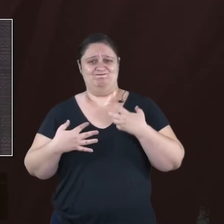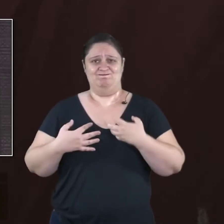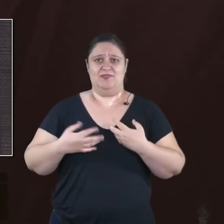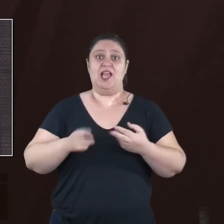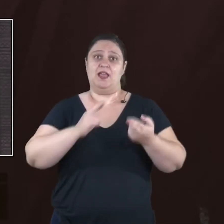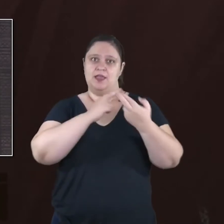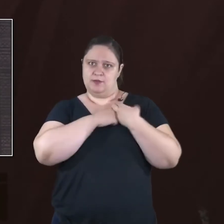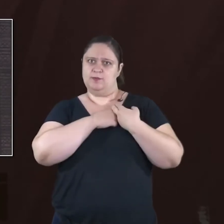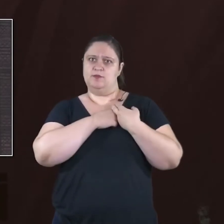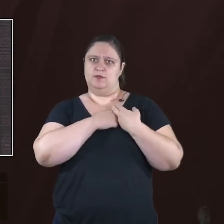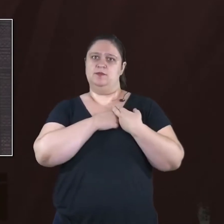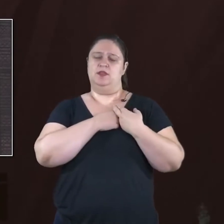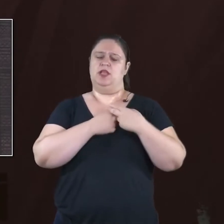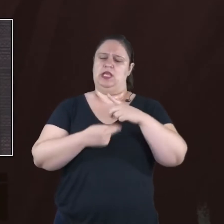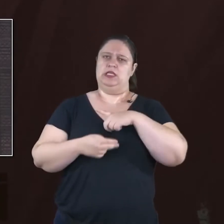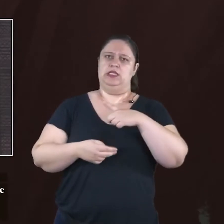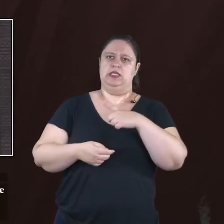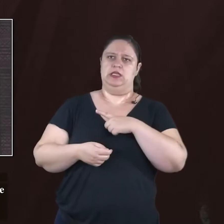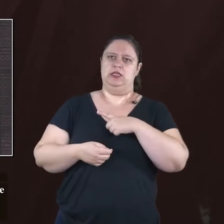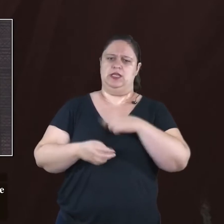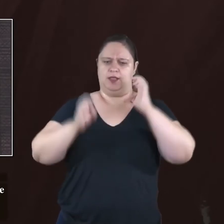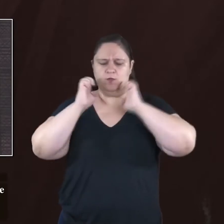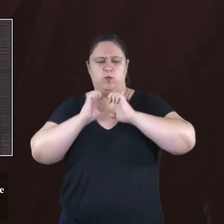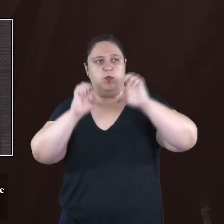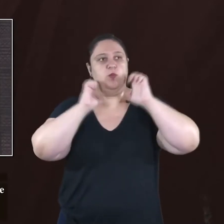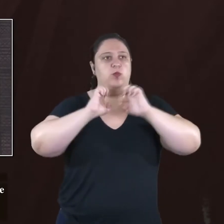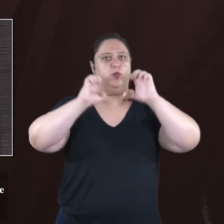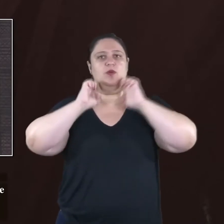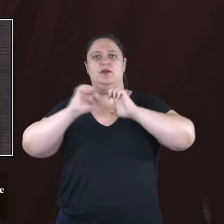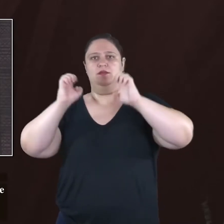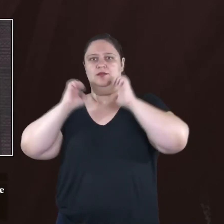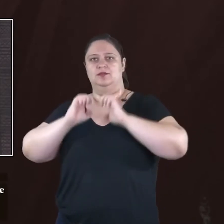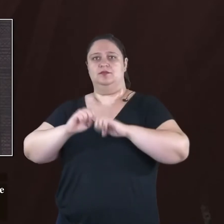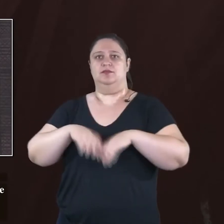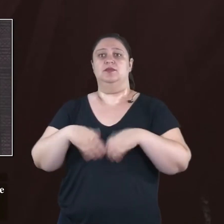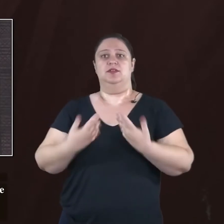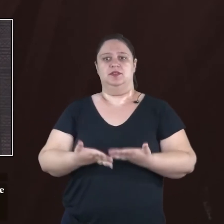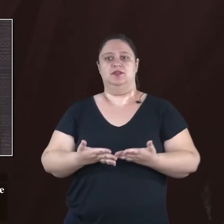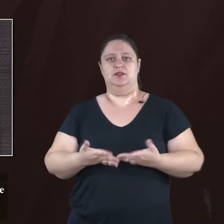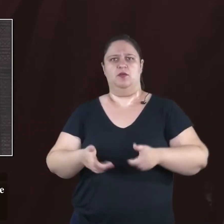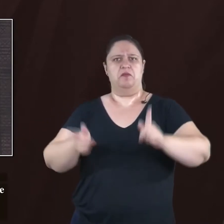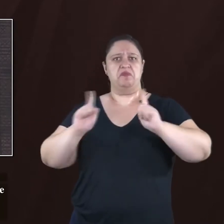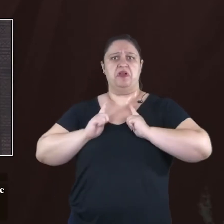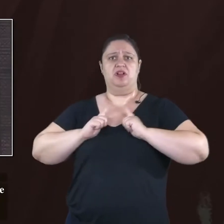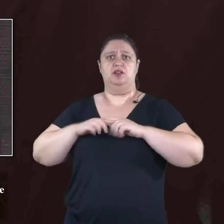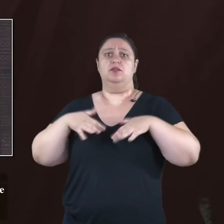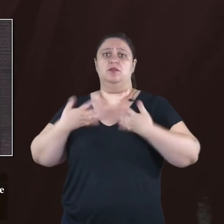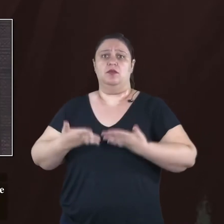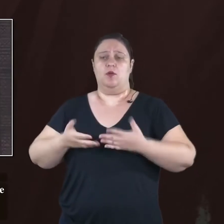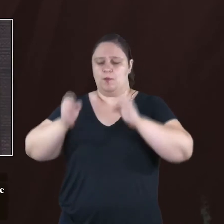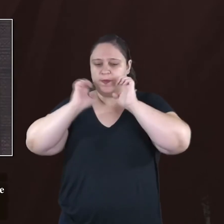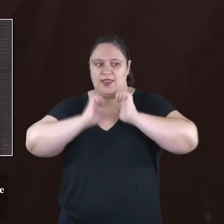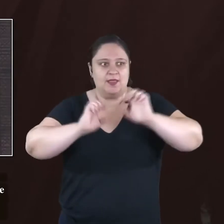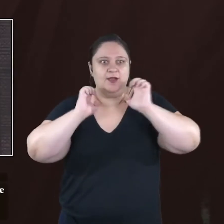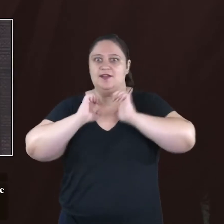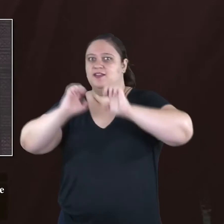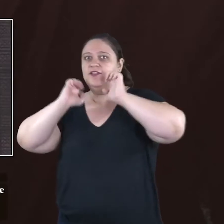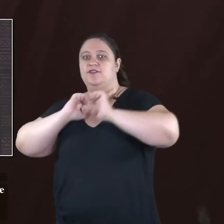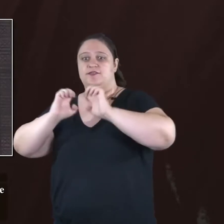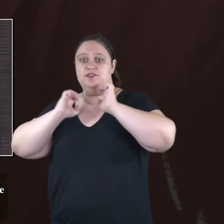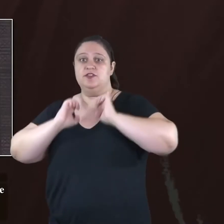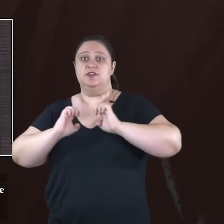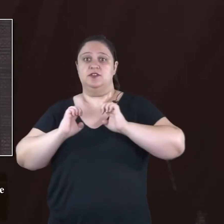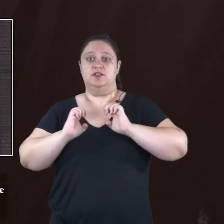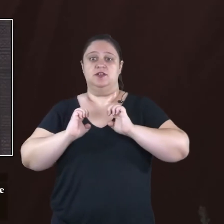um despenseiro que me está confiada. Neste caso, qual é o meu galardão? É que evangelizando proponha